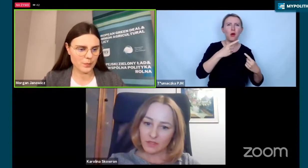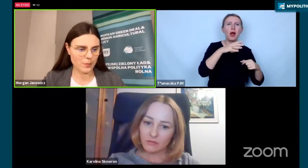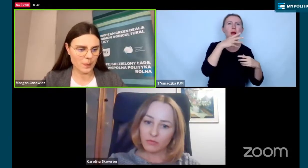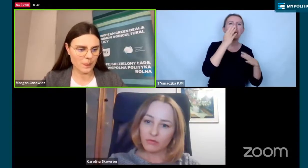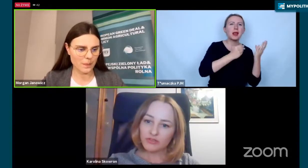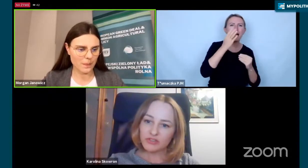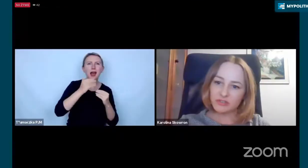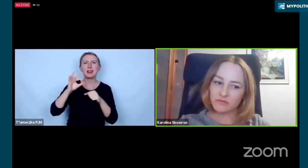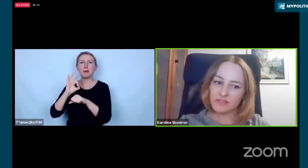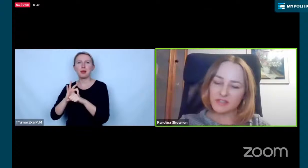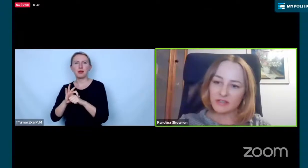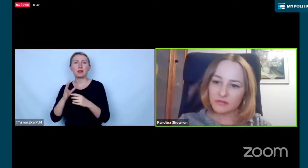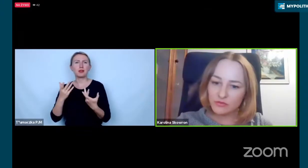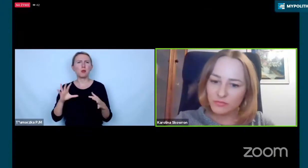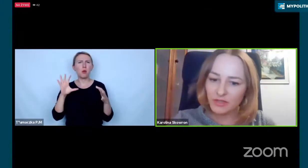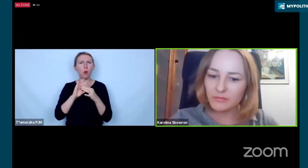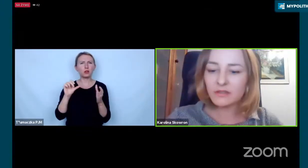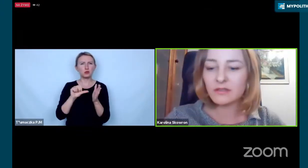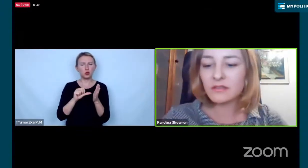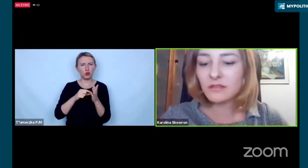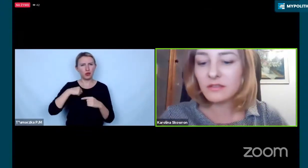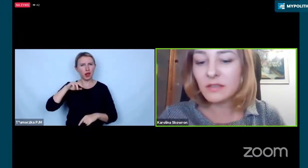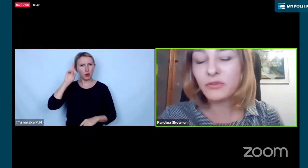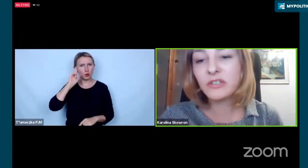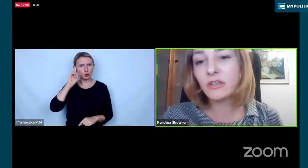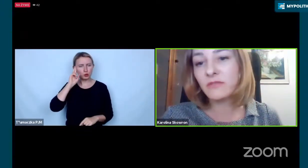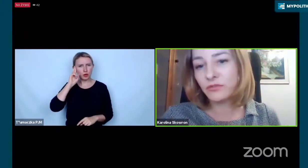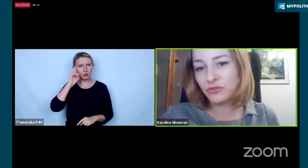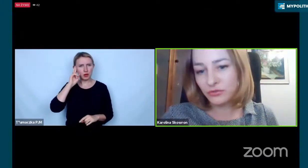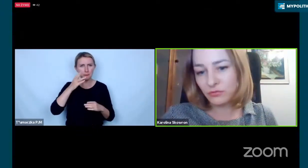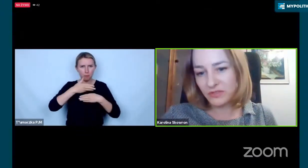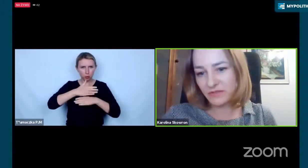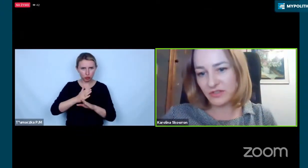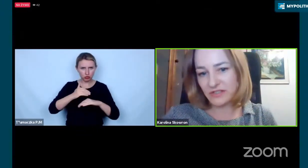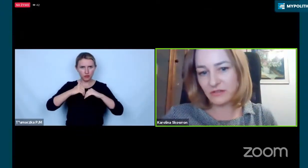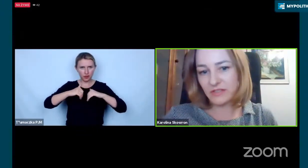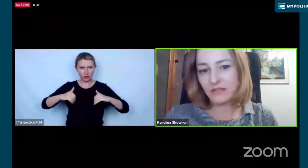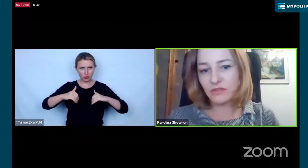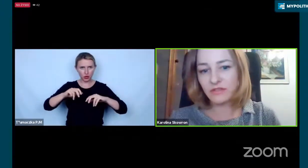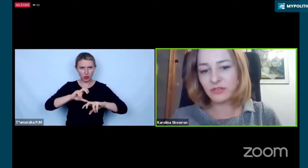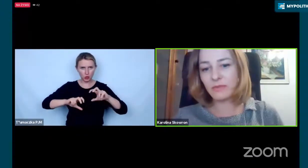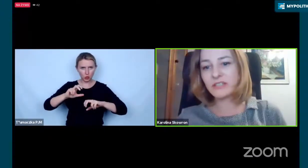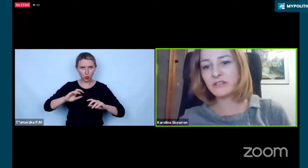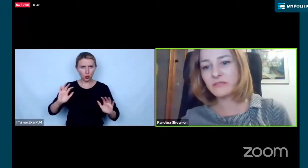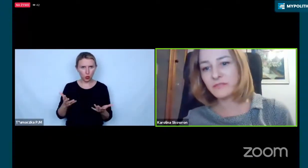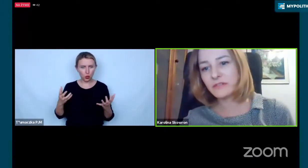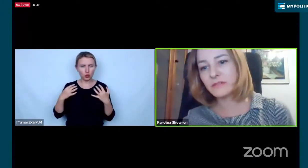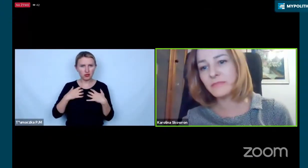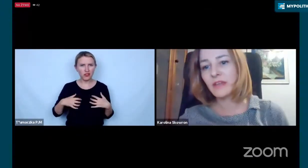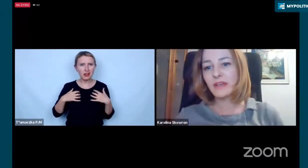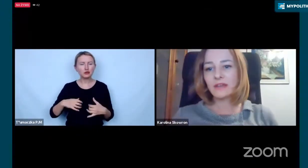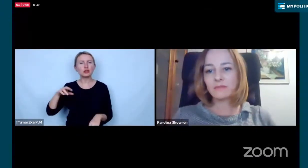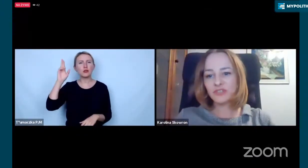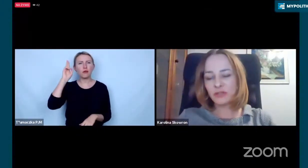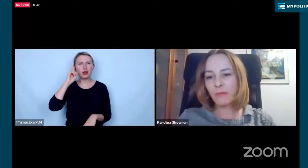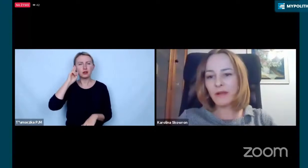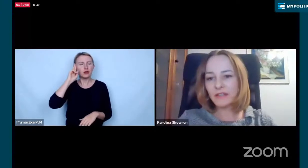połączyć środowiska jak rozumiem te podzielone wewnątrz ruchu prozwierzącego które wierzą bardziej w